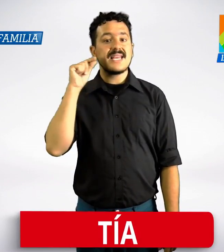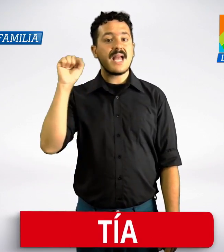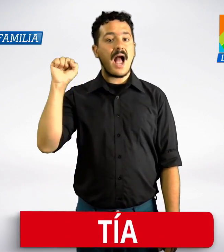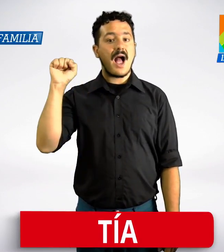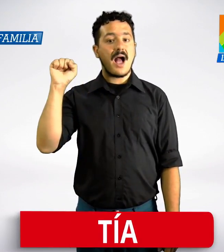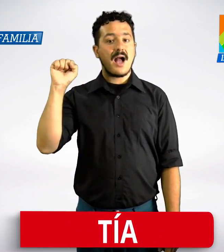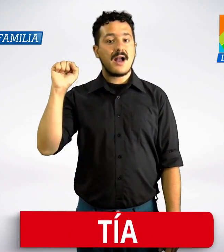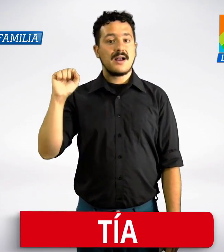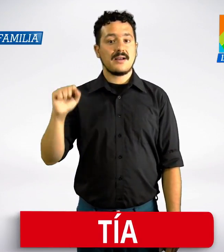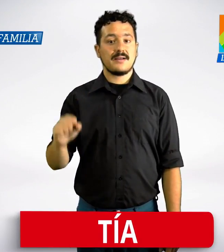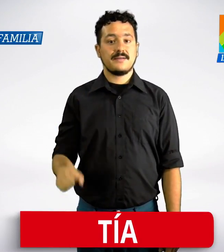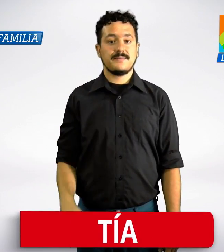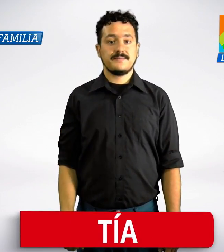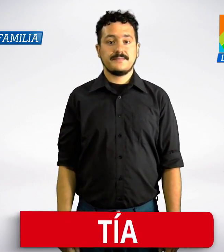Tía.